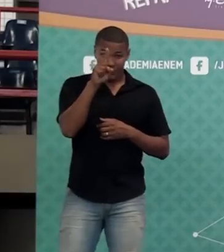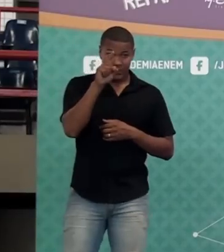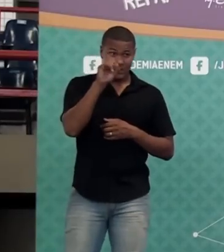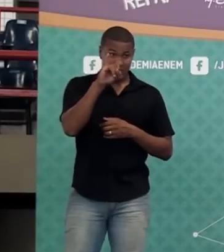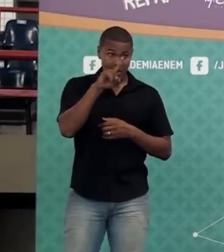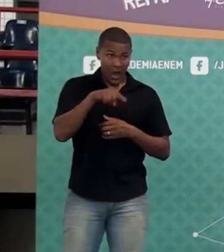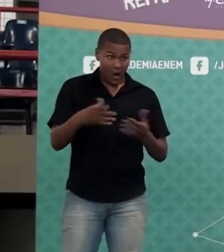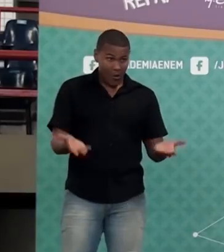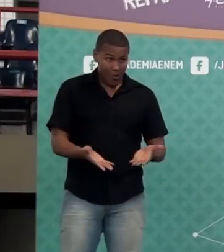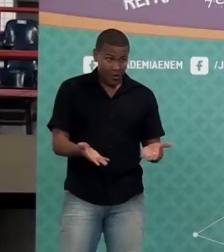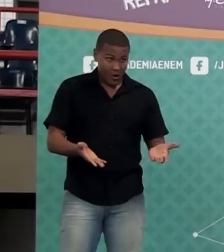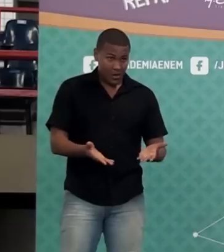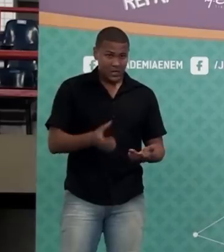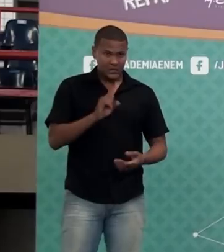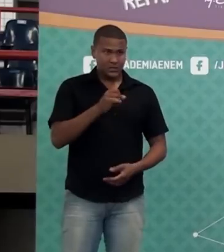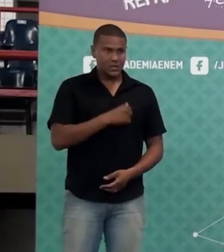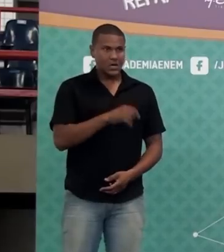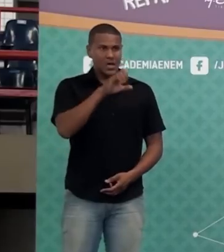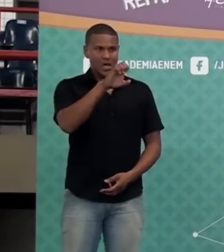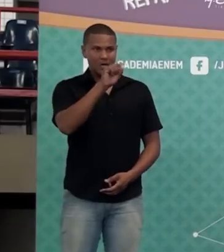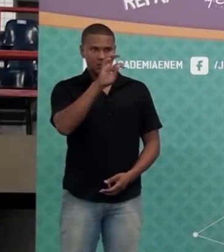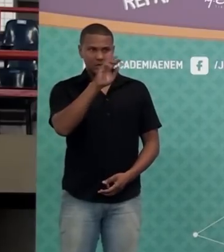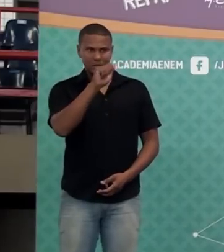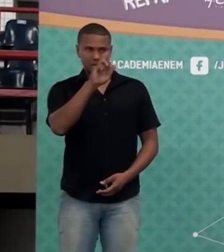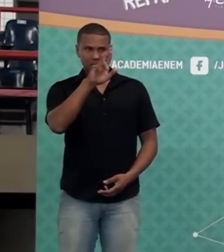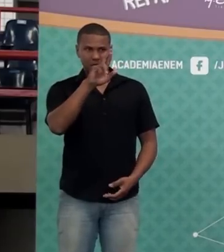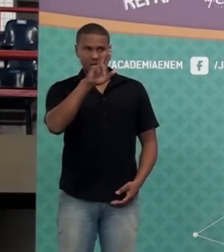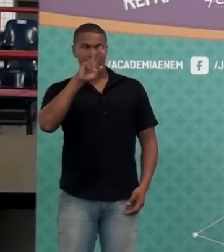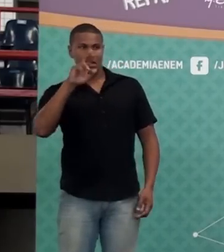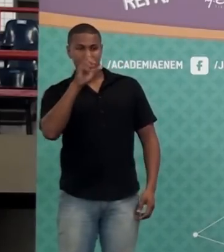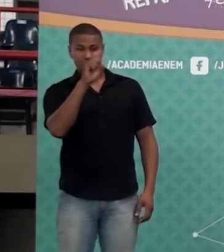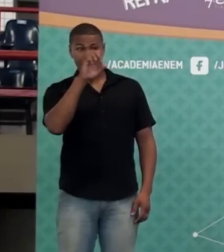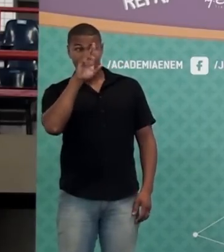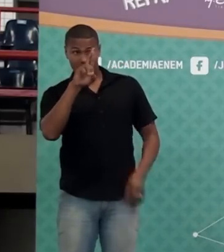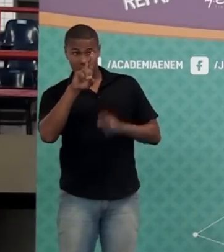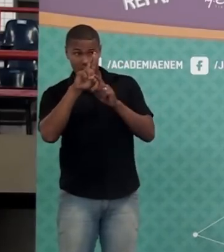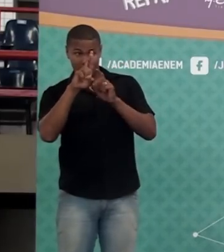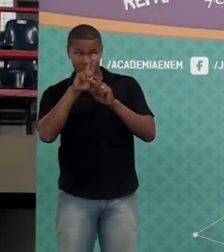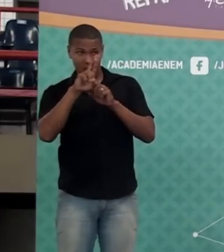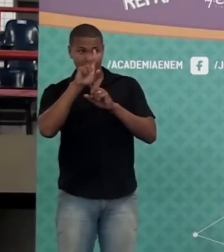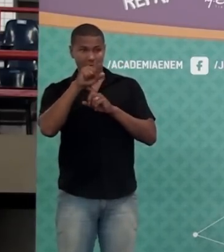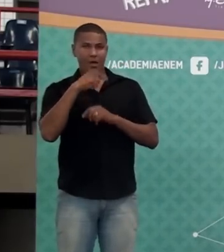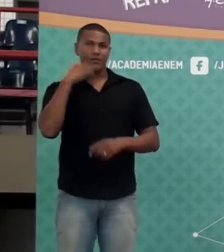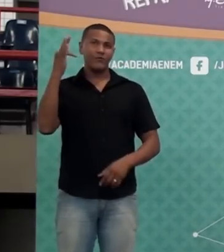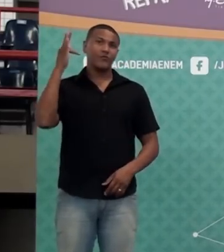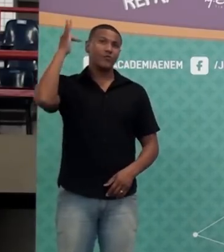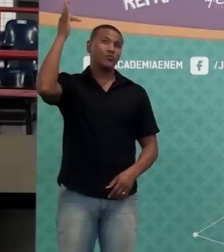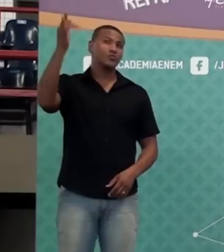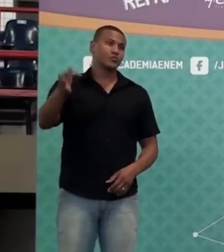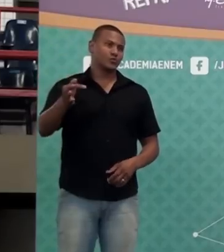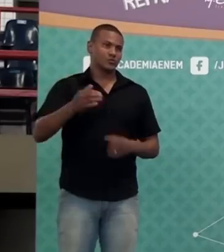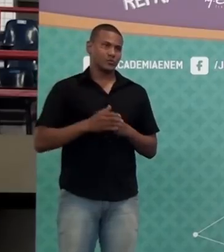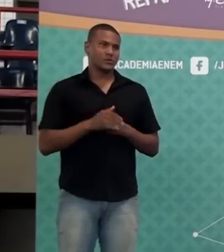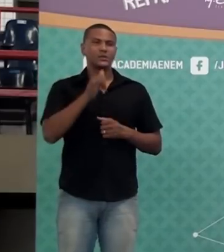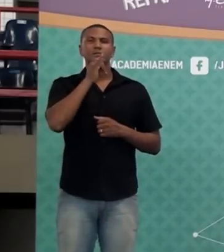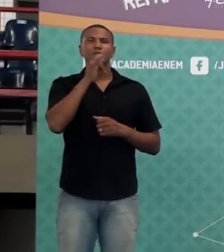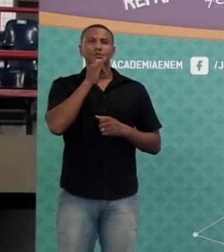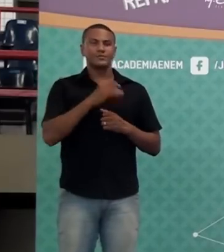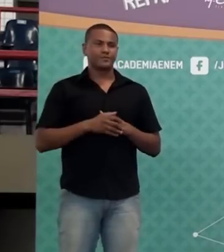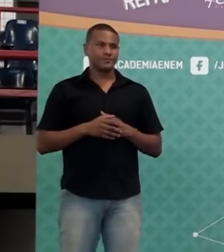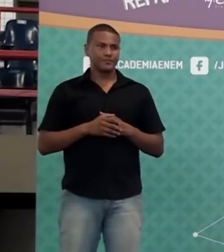Com R, quando eu der uma ideia de futuro. Por exemplo, se eu disser, sábado que vem você